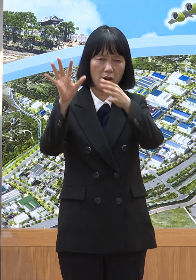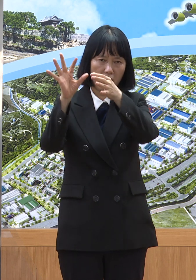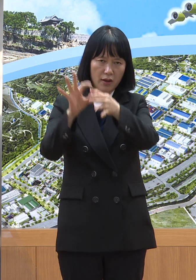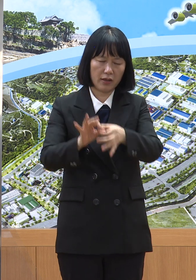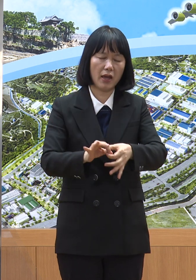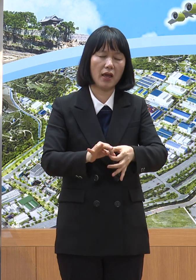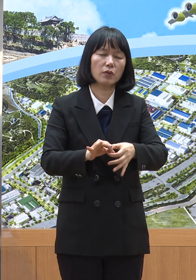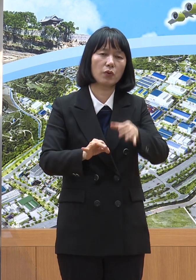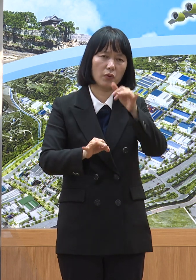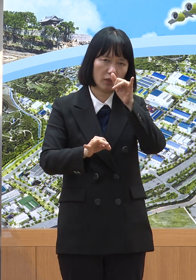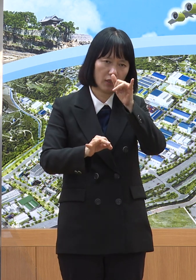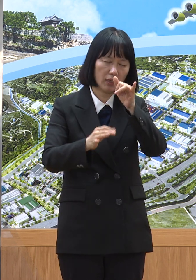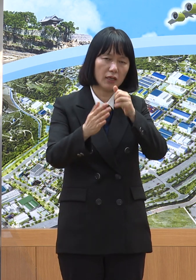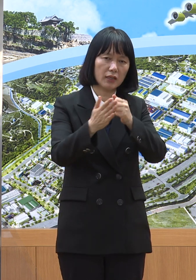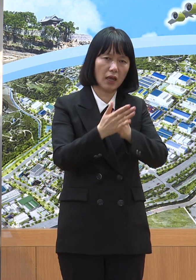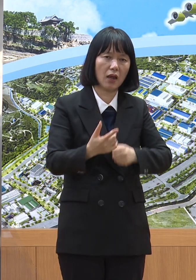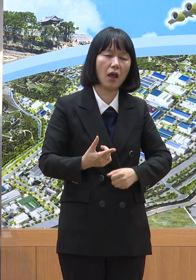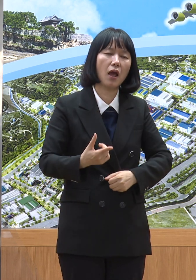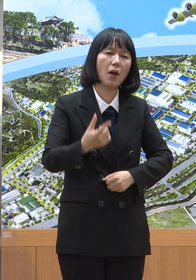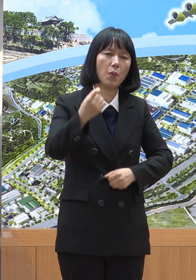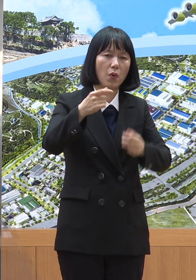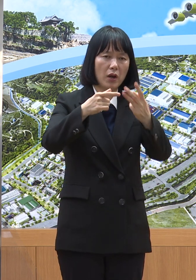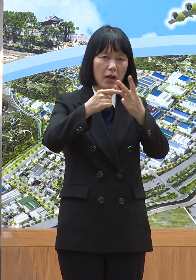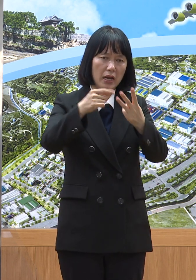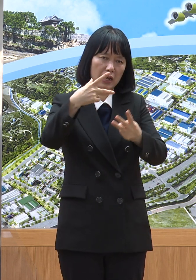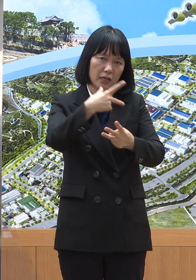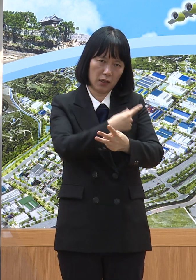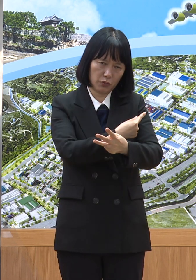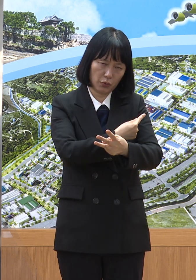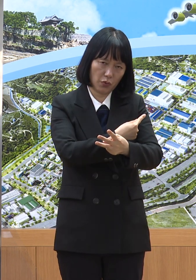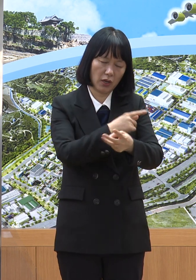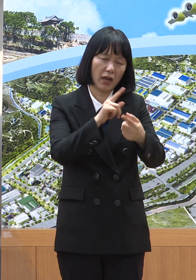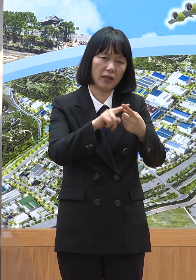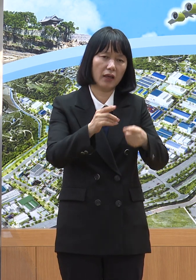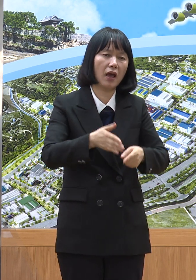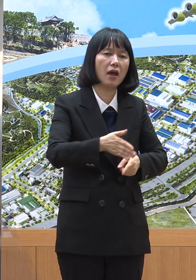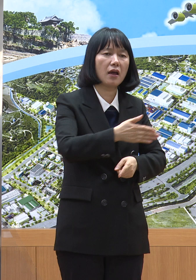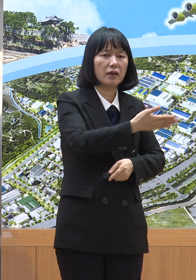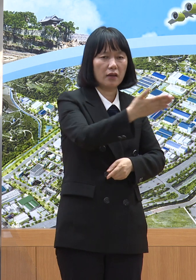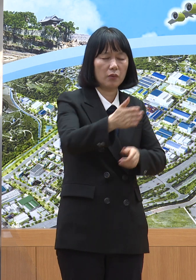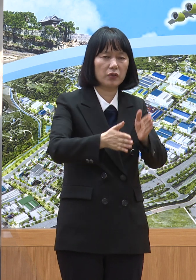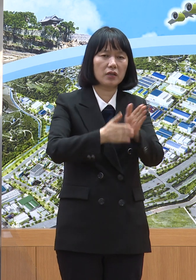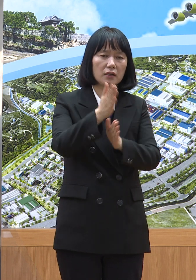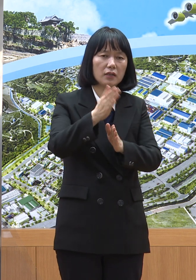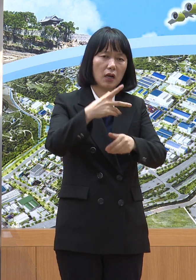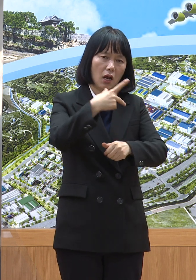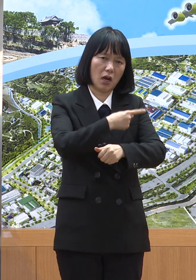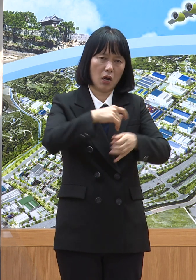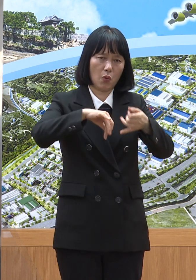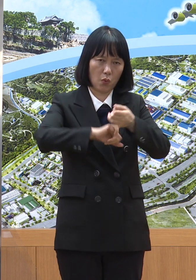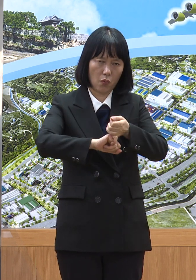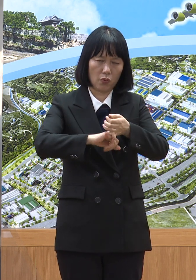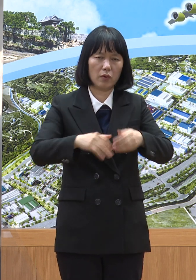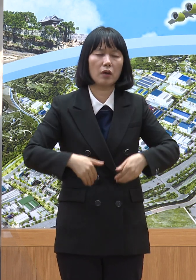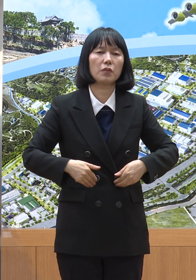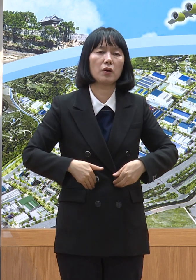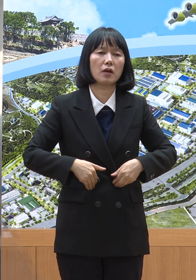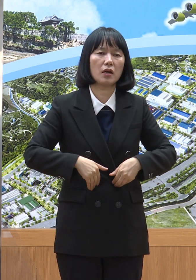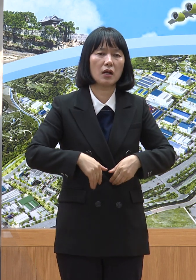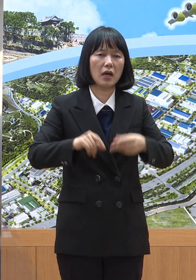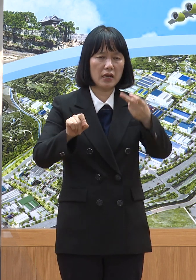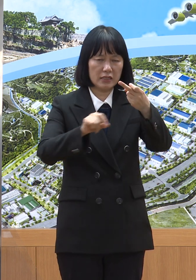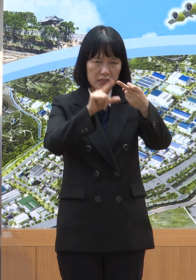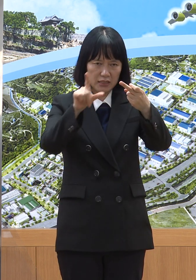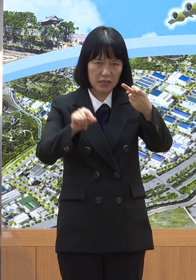현 상황에서는 신속한 3차 접종에 대한 시민 참여가 필요합니다. 특히